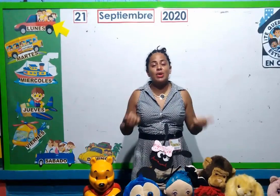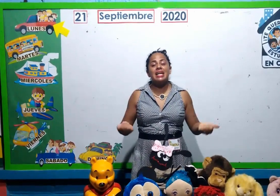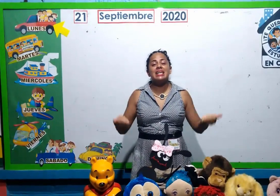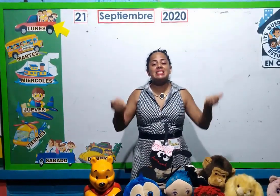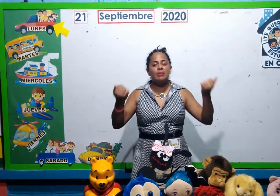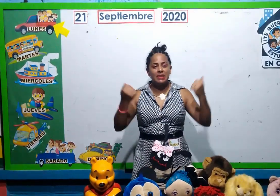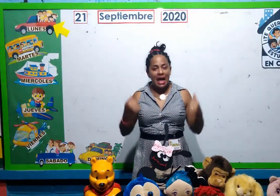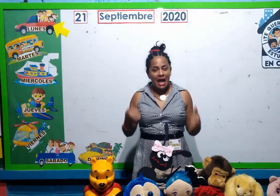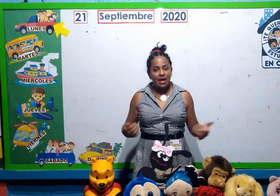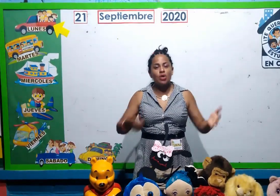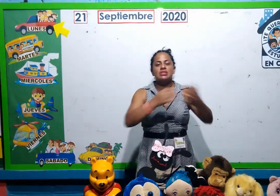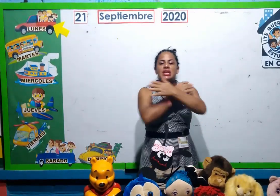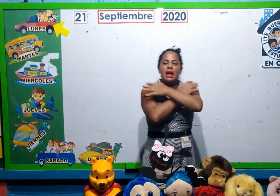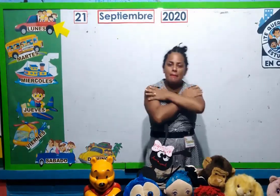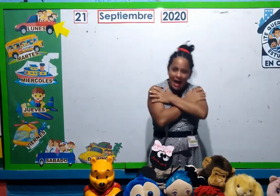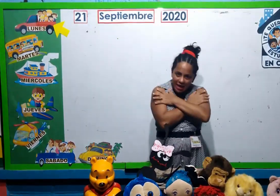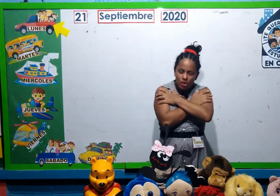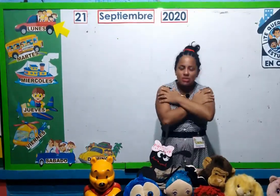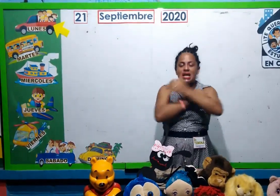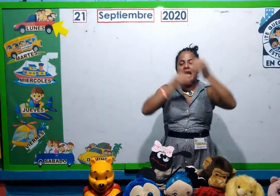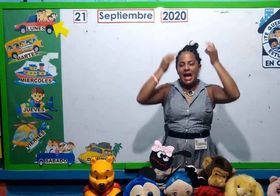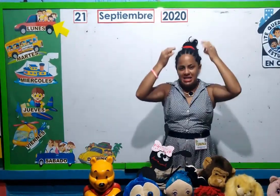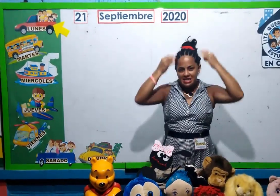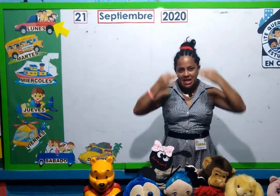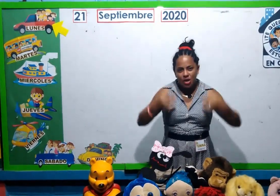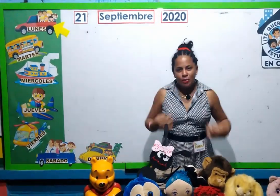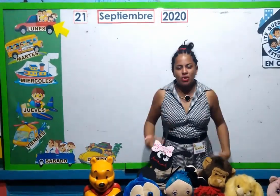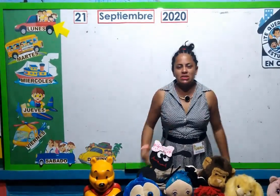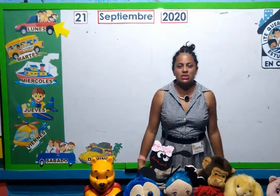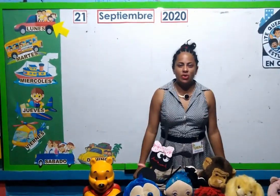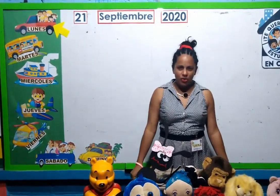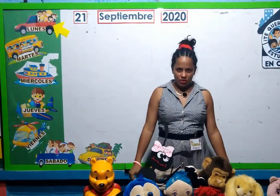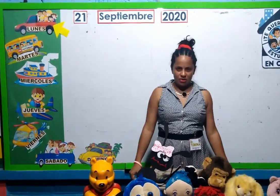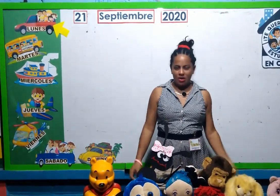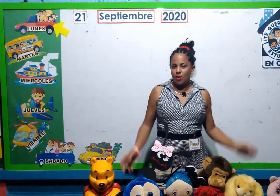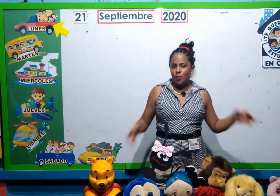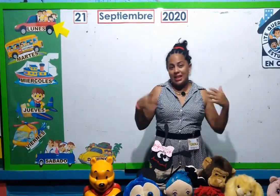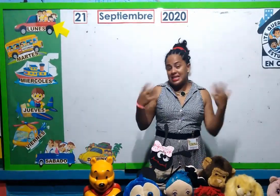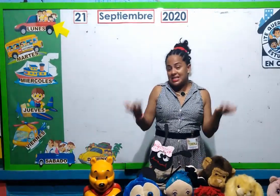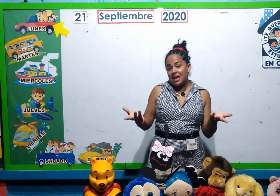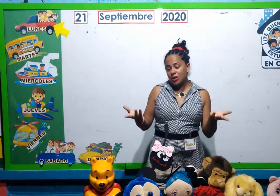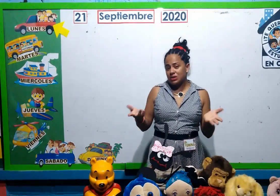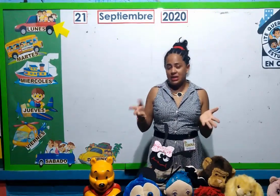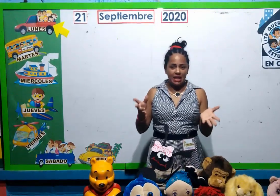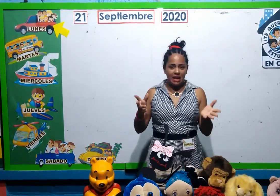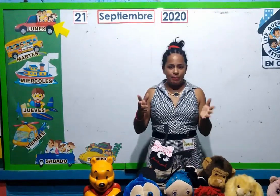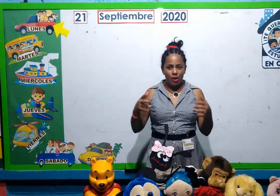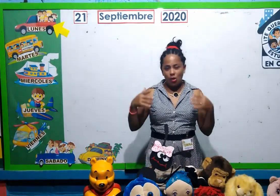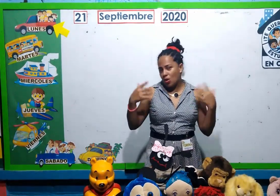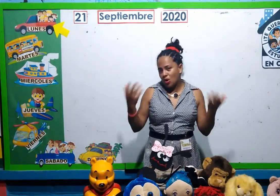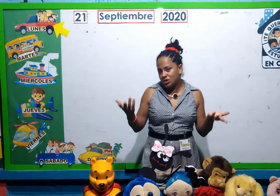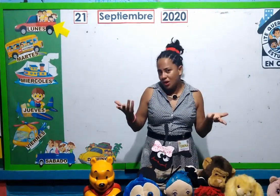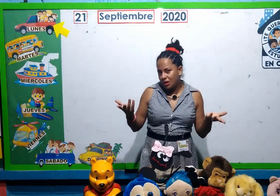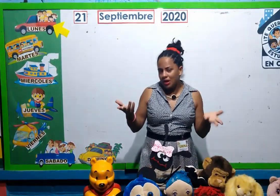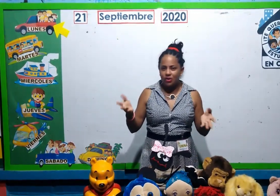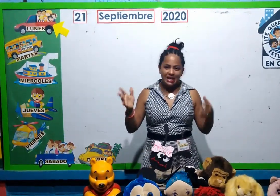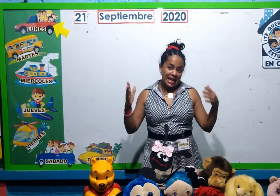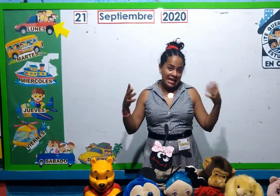de aceptarnos y amarnos así como nos hizo Dios. Puede ser que usted tenga el pelo colocho, que lo tenga